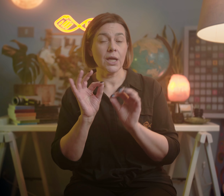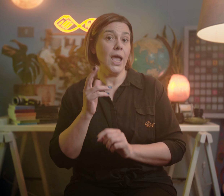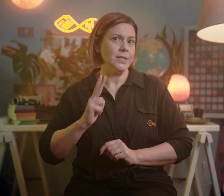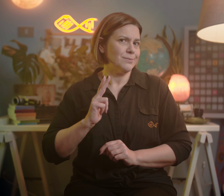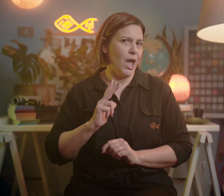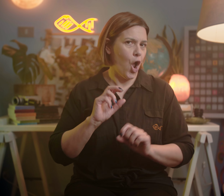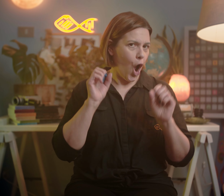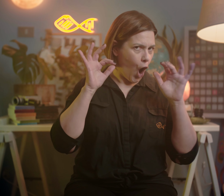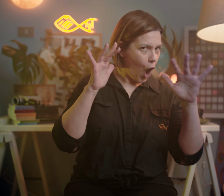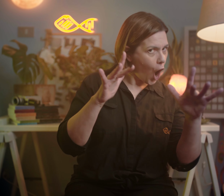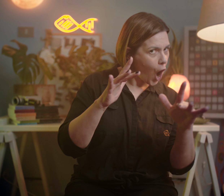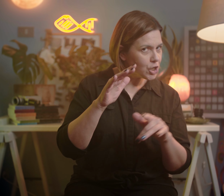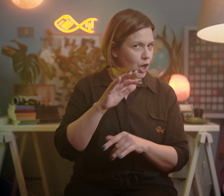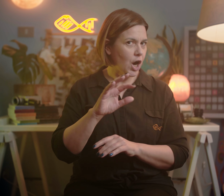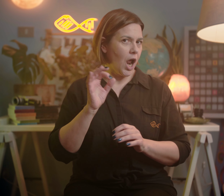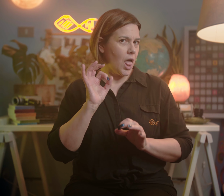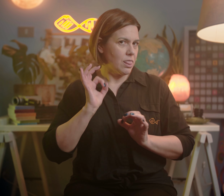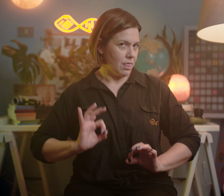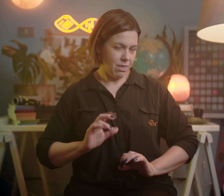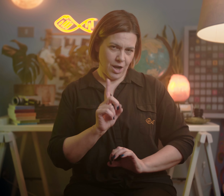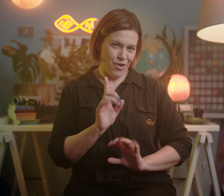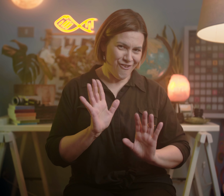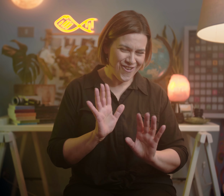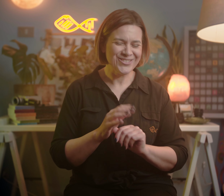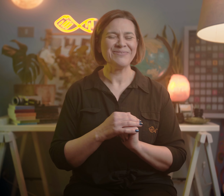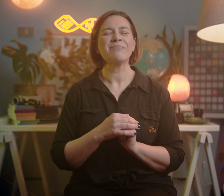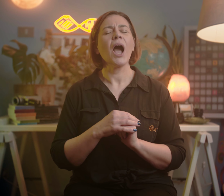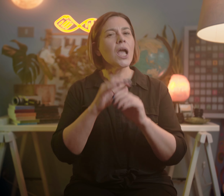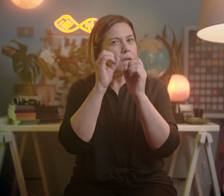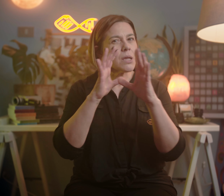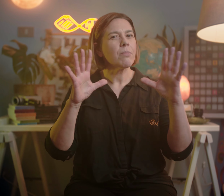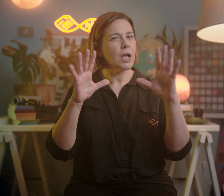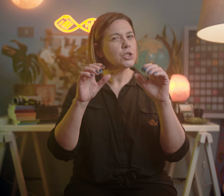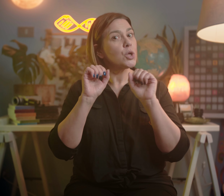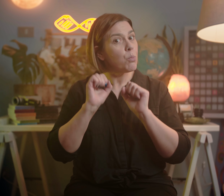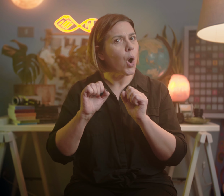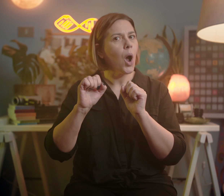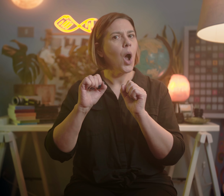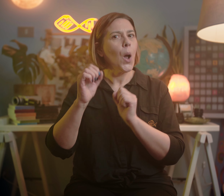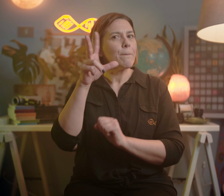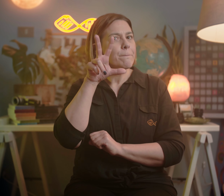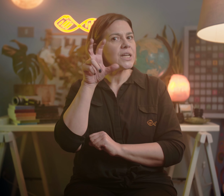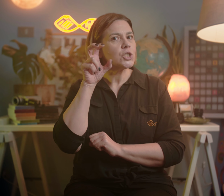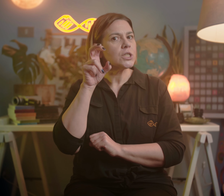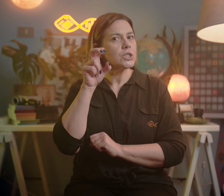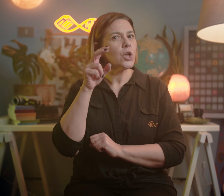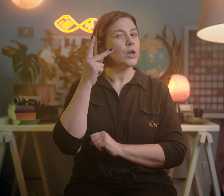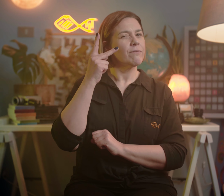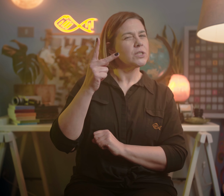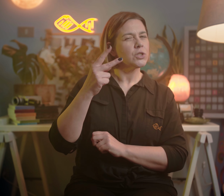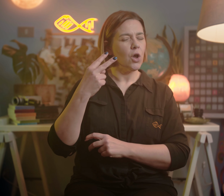In ogni caso, le immagini hanno veramente il potere di manipolare la percezione della nostra